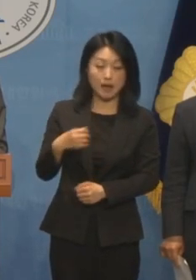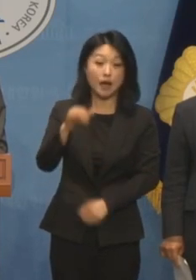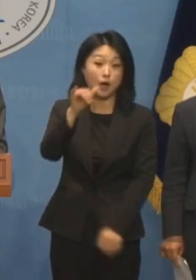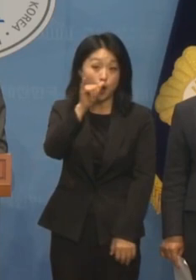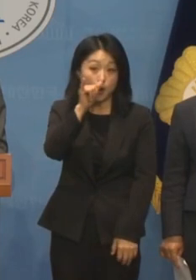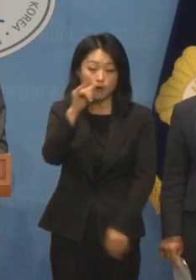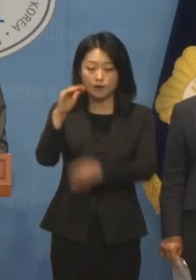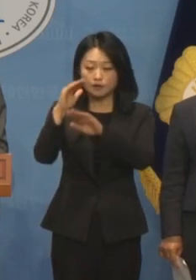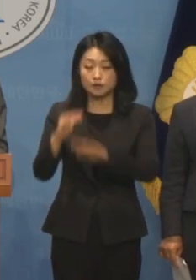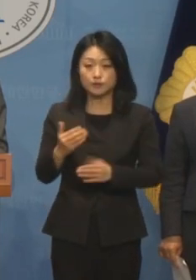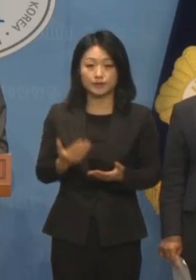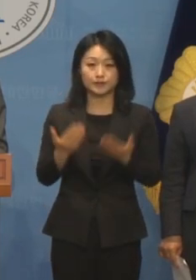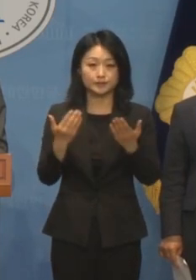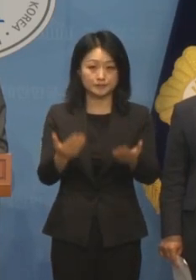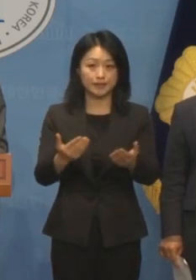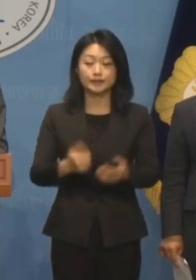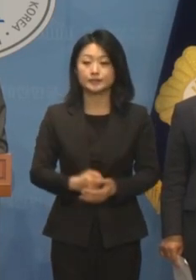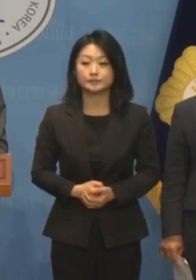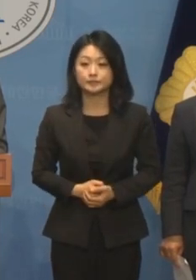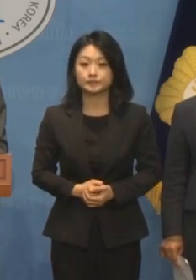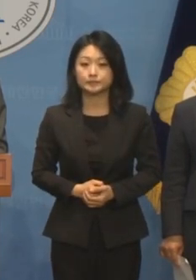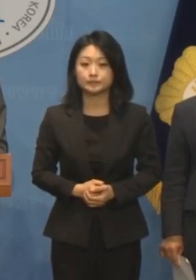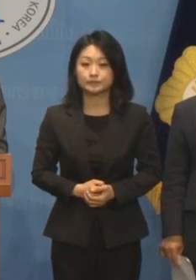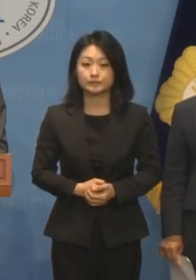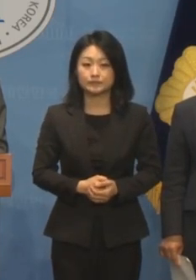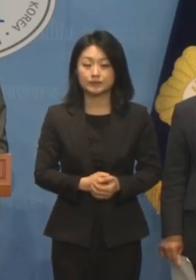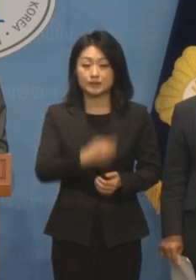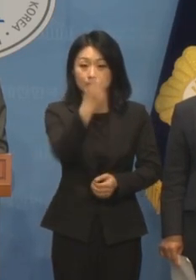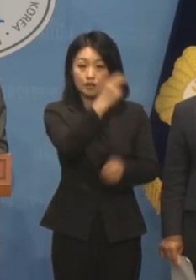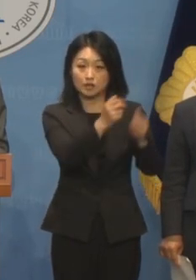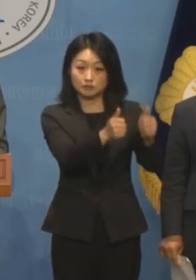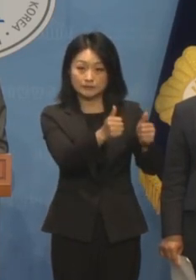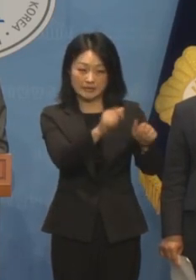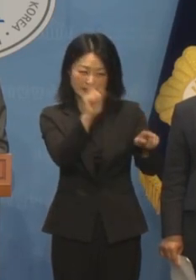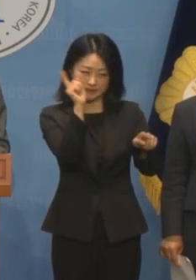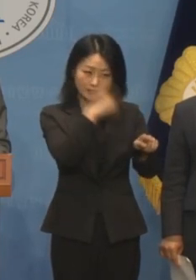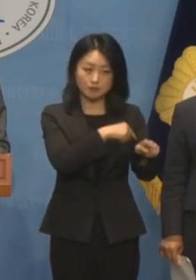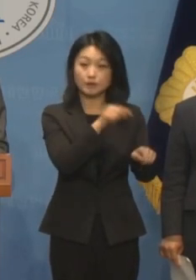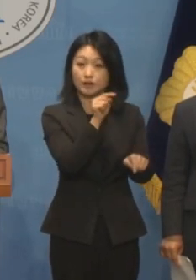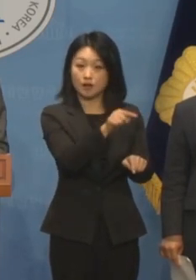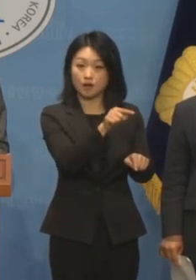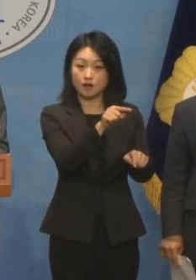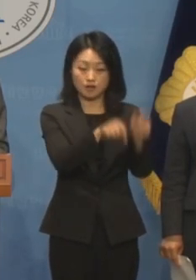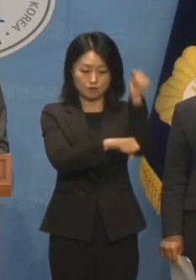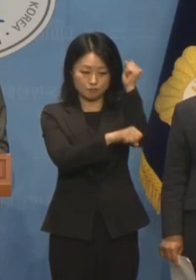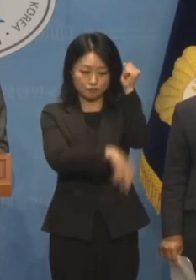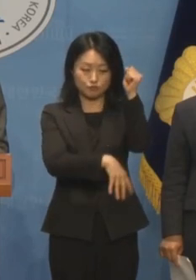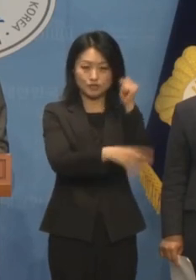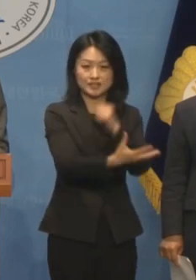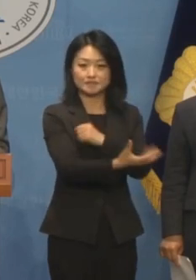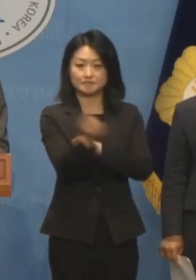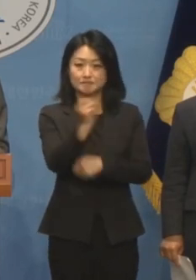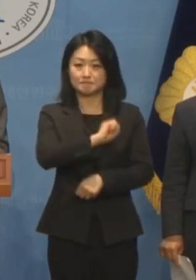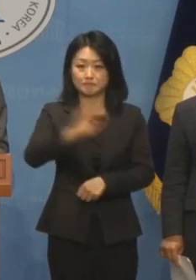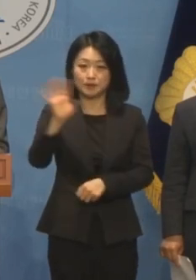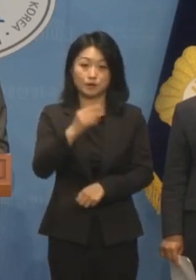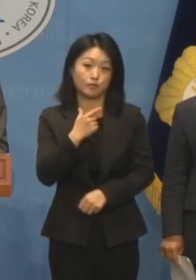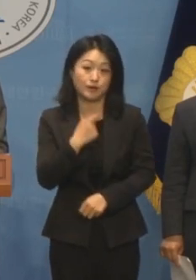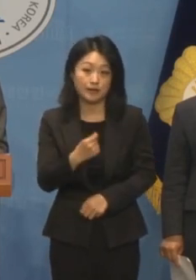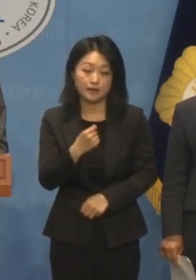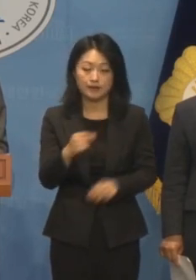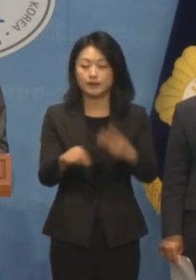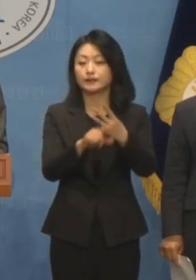차근차근 살펴나가고 있습니다. 반드시 정치검찰의 못된 버릇을 뿌리 뽑겠습니다. 지난